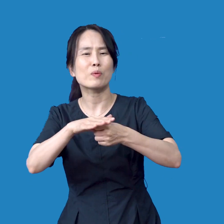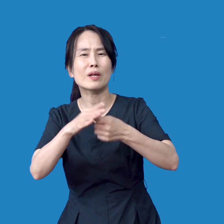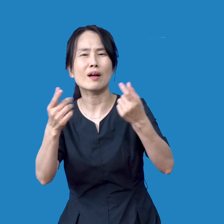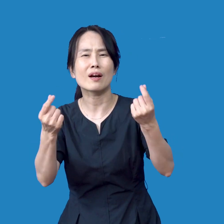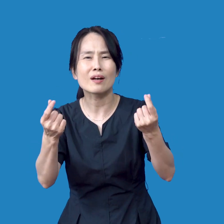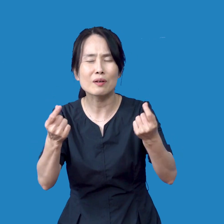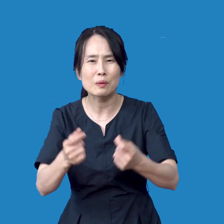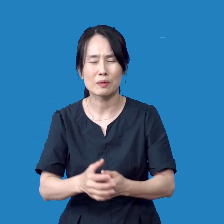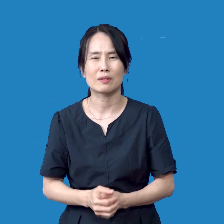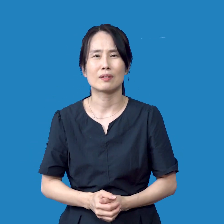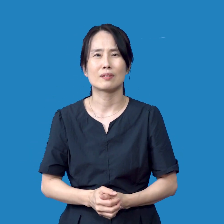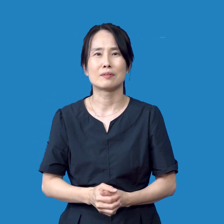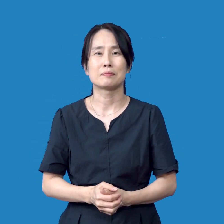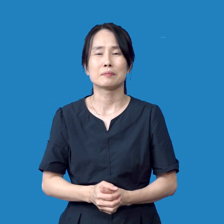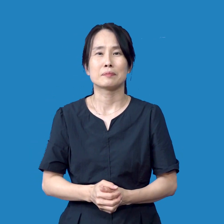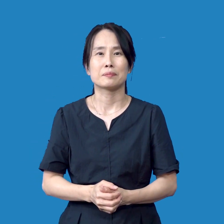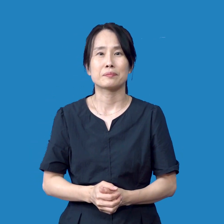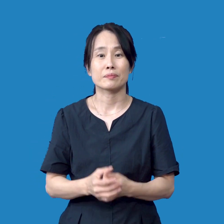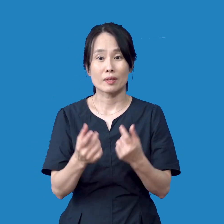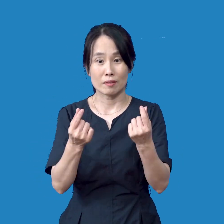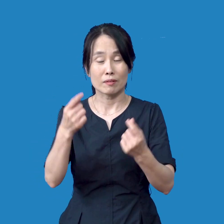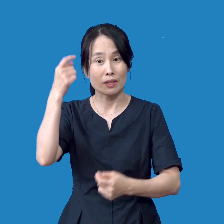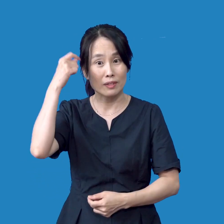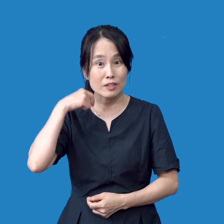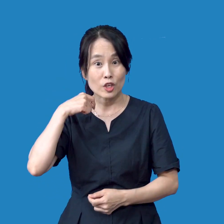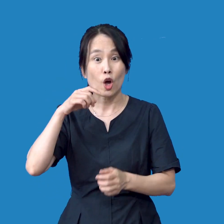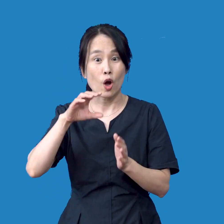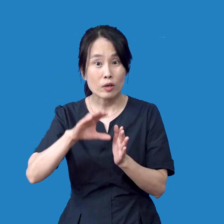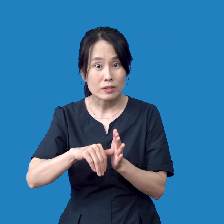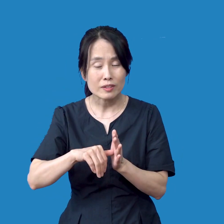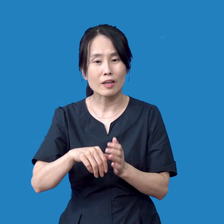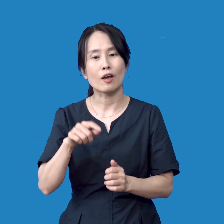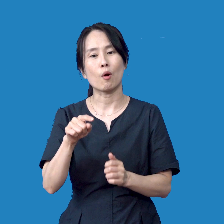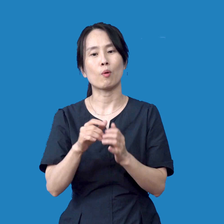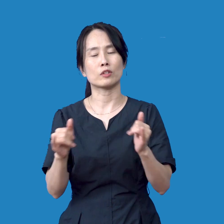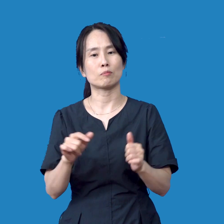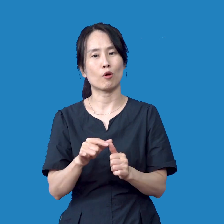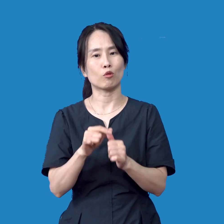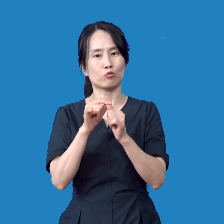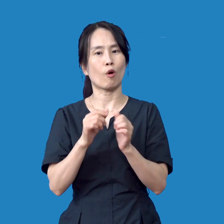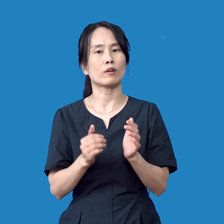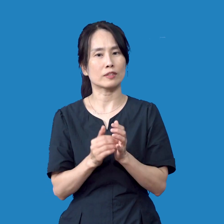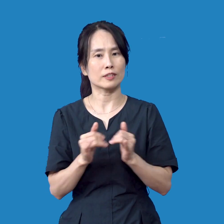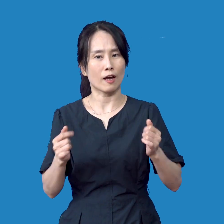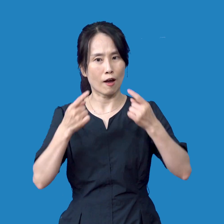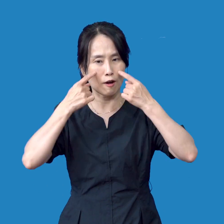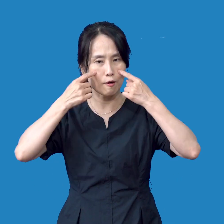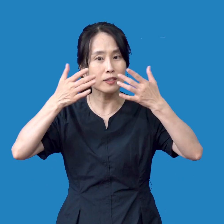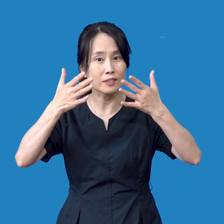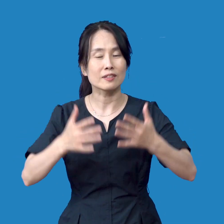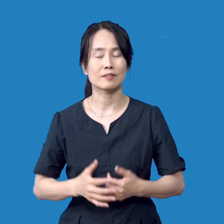사랑스럽고 그렇게 느껴지면 그 사람은 구원받은 사람이 확실합니다.